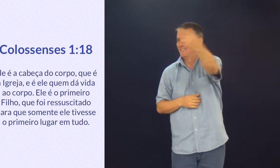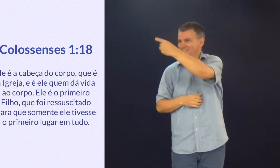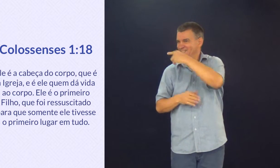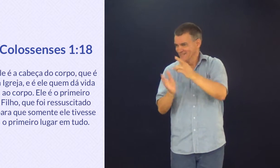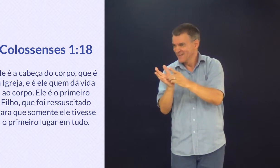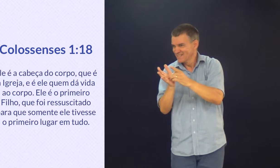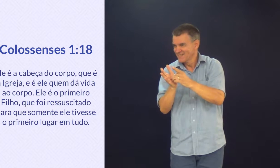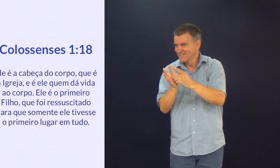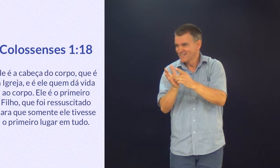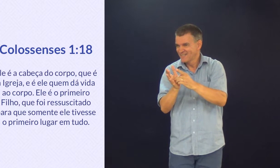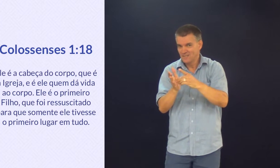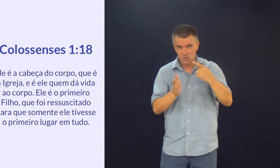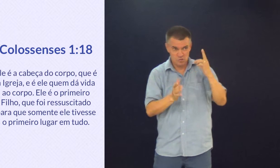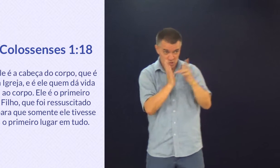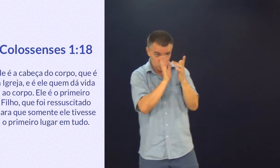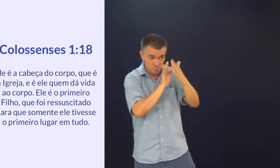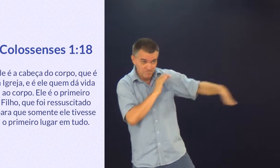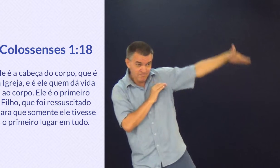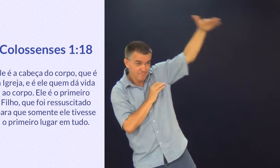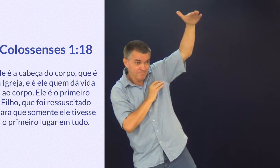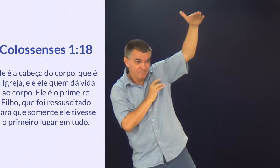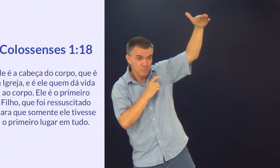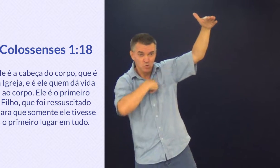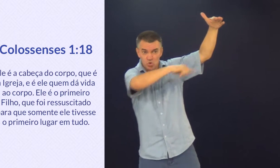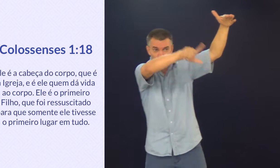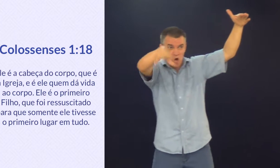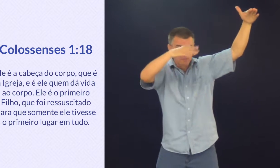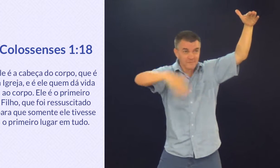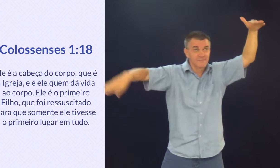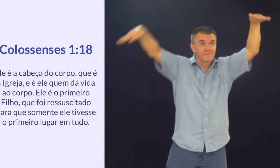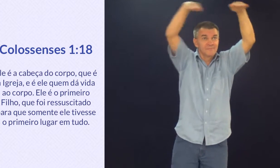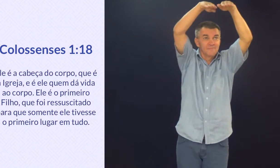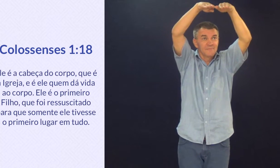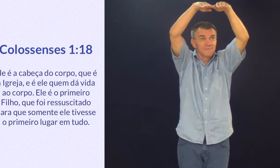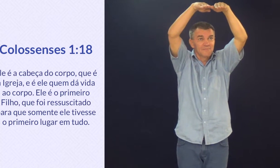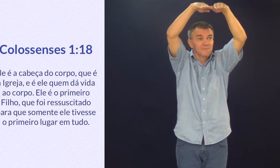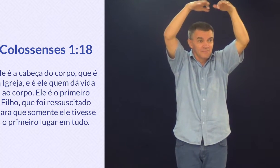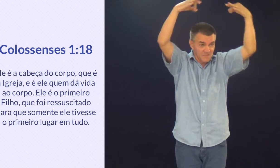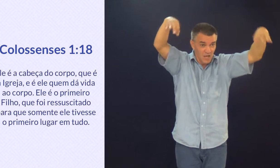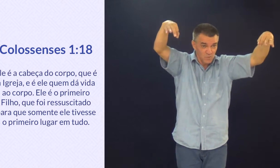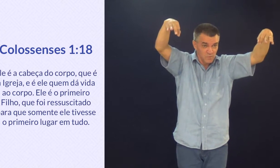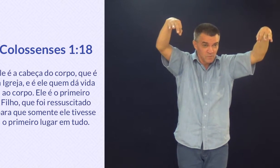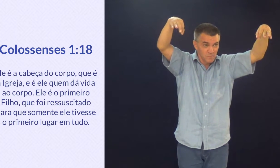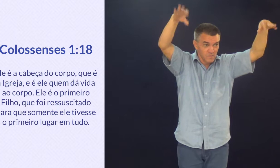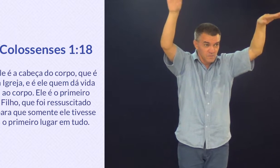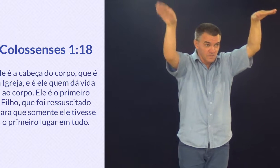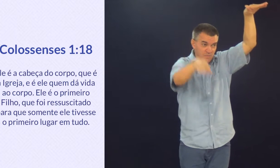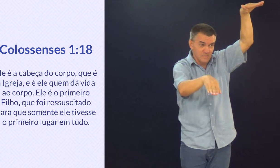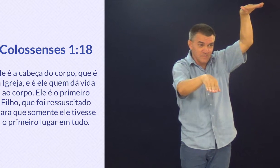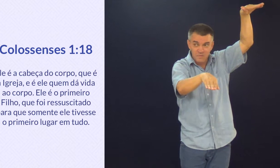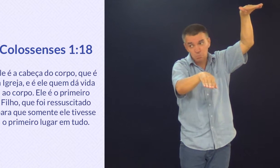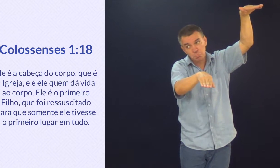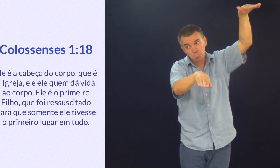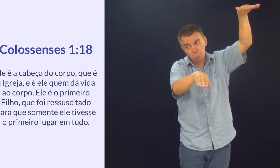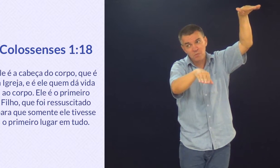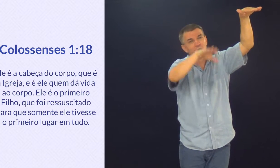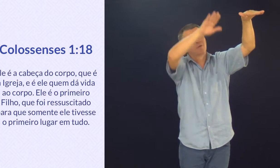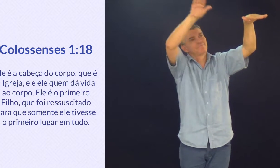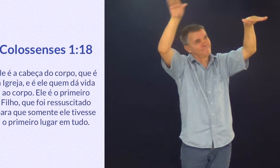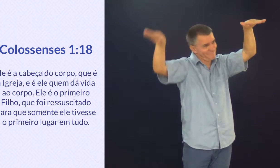outro lugar não é soberano nós estamos abaixo dele